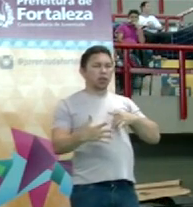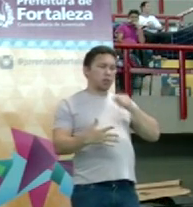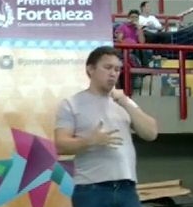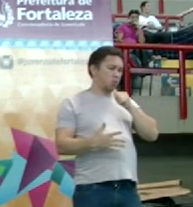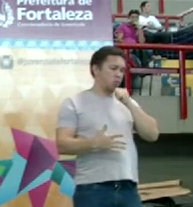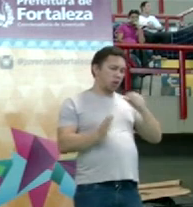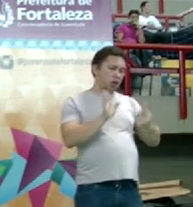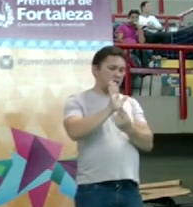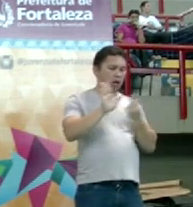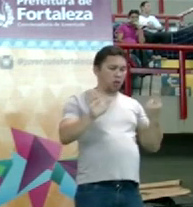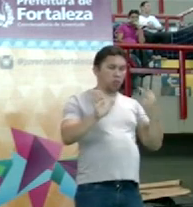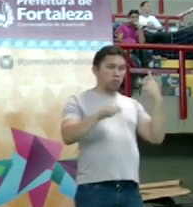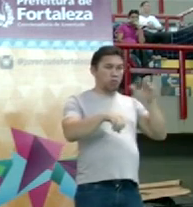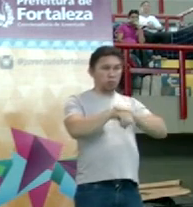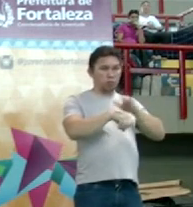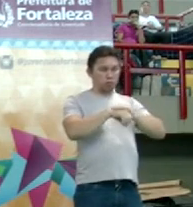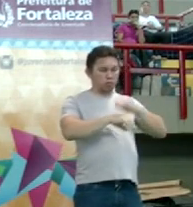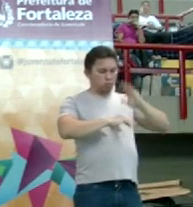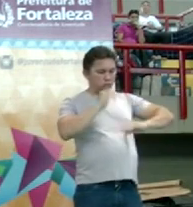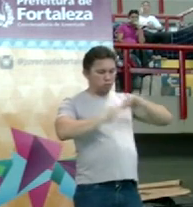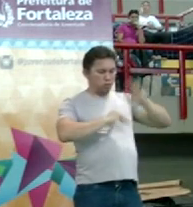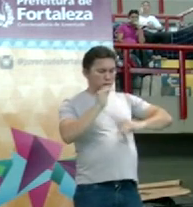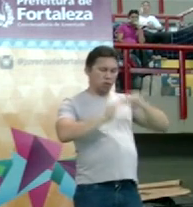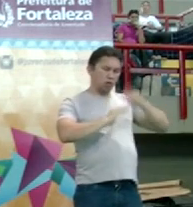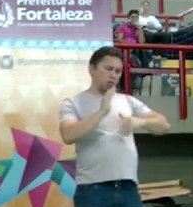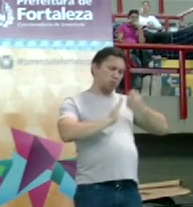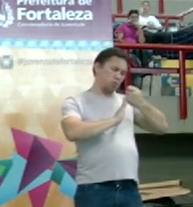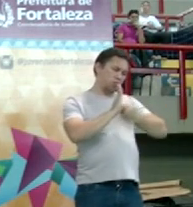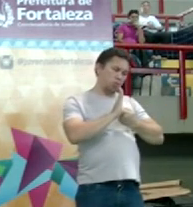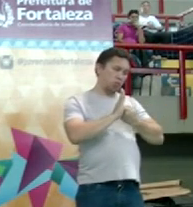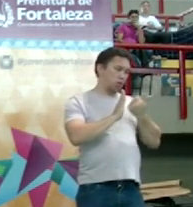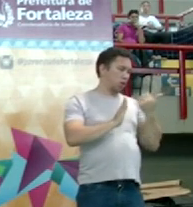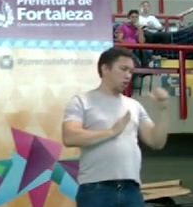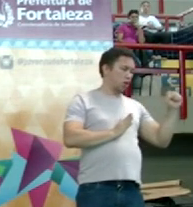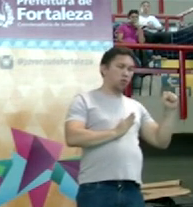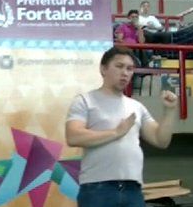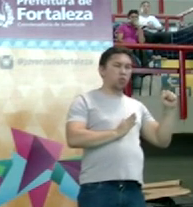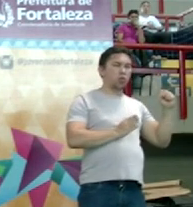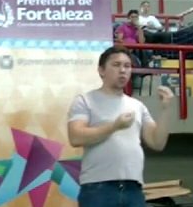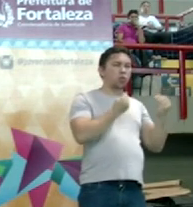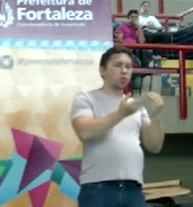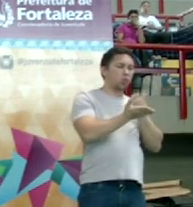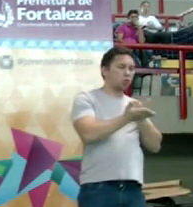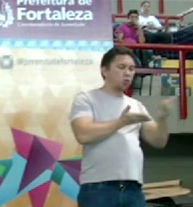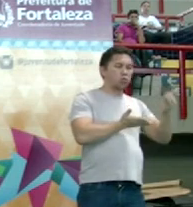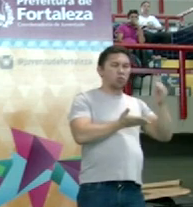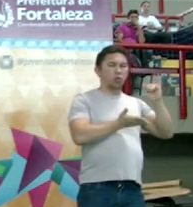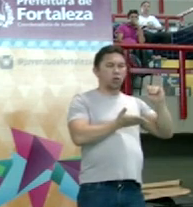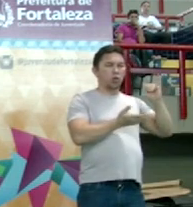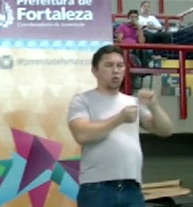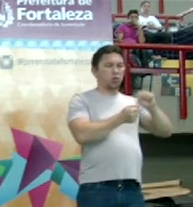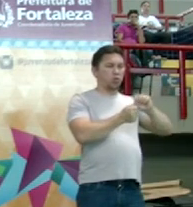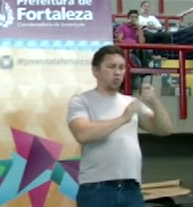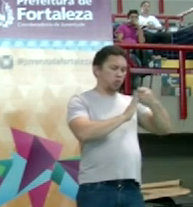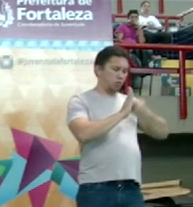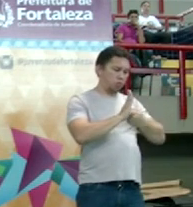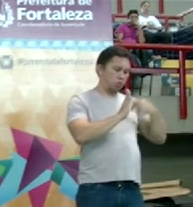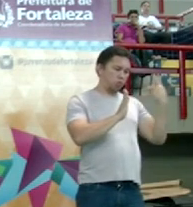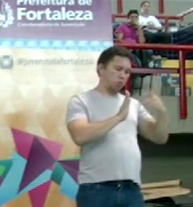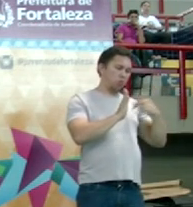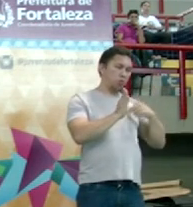Redação. Ela ensina 18 maneiras de começar uma redação. Dentre as 18